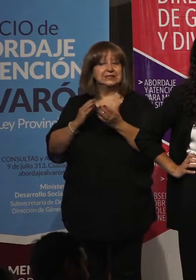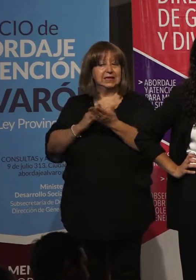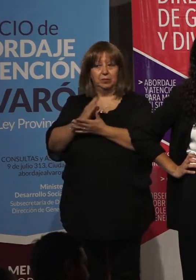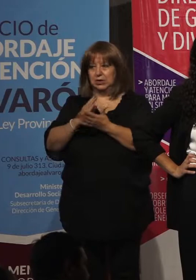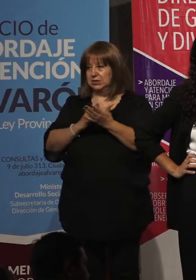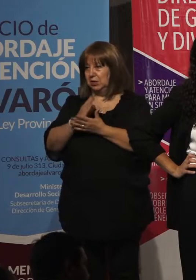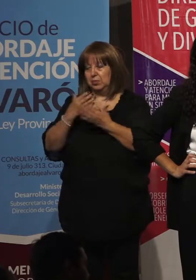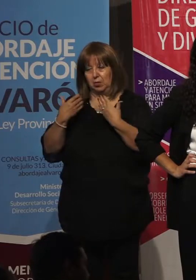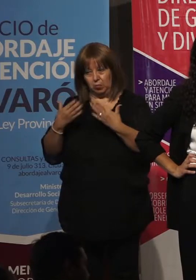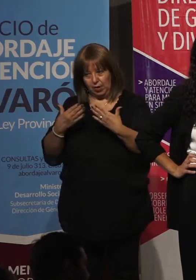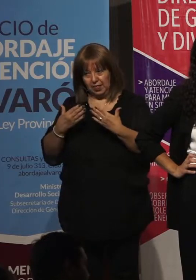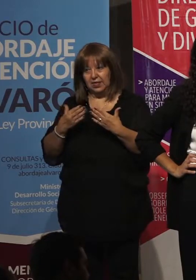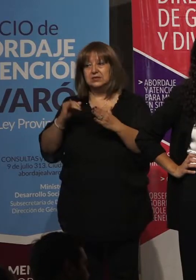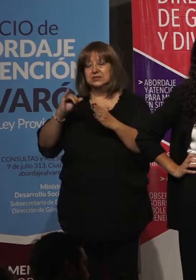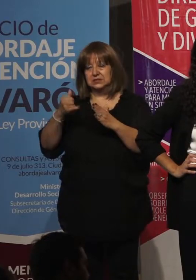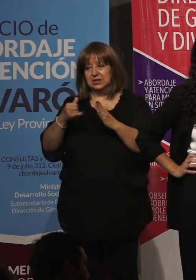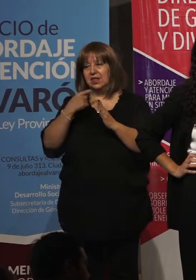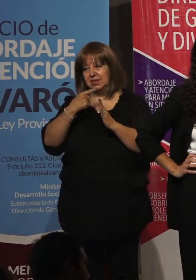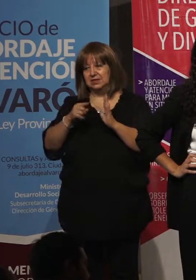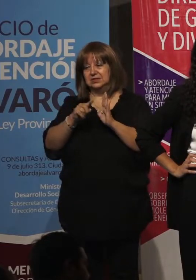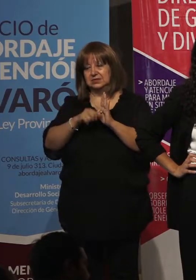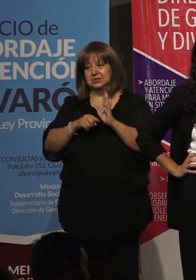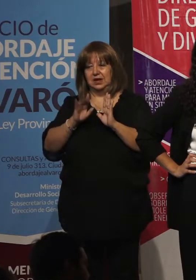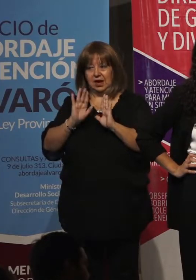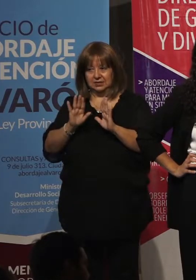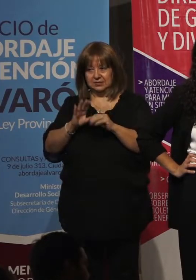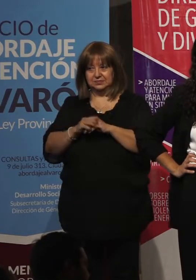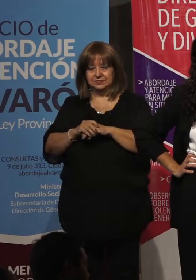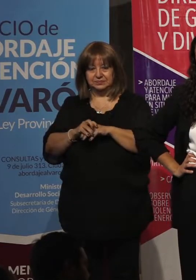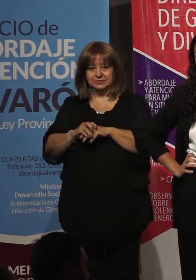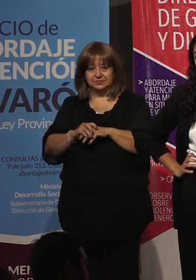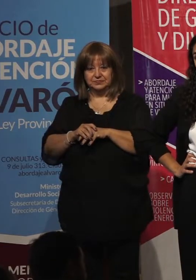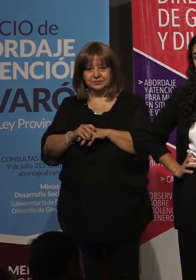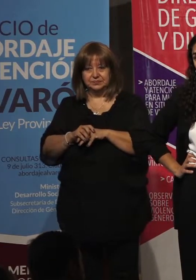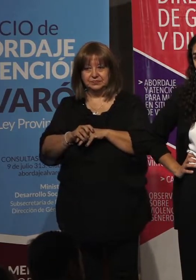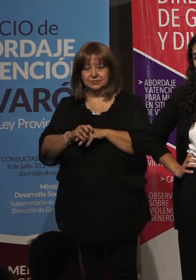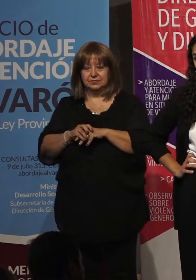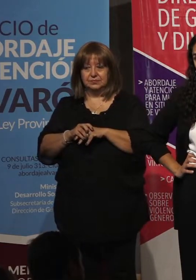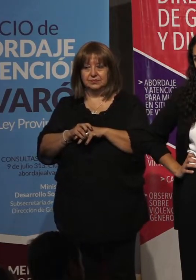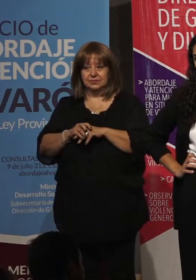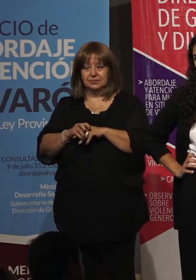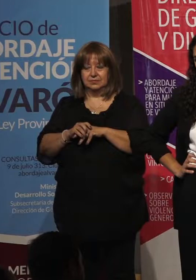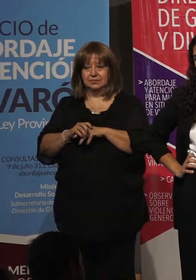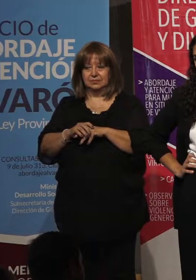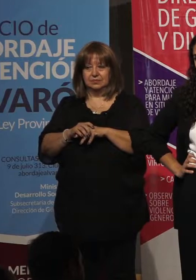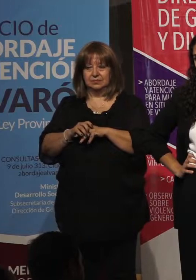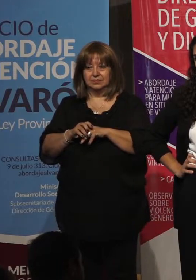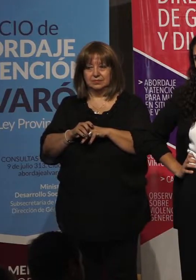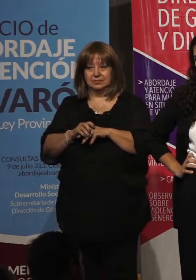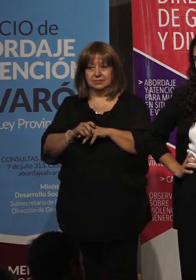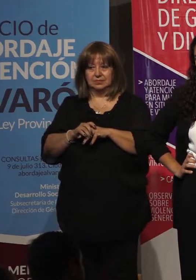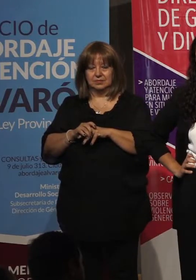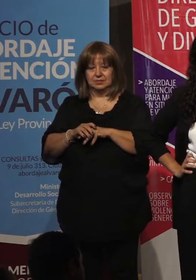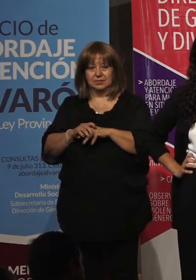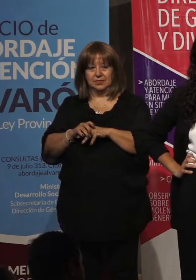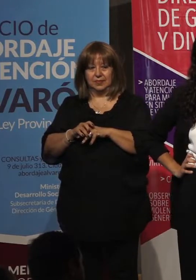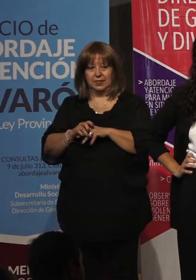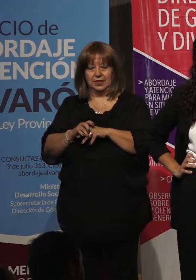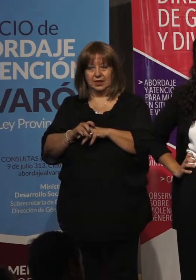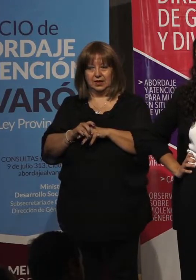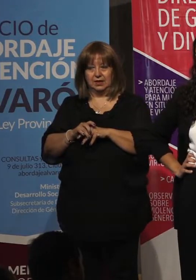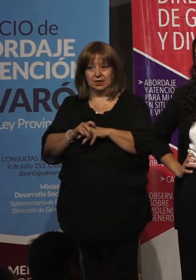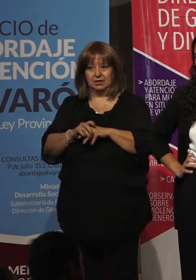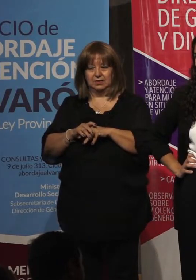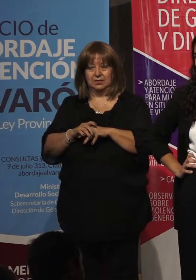Siempre. Está previsto y esa es la línea. Y es exigible. Y es exigible. Sí. Por eso siempre ponemos a disposición. Es